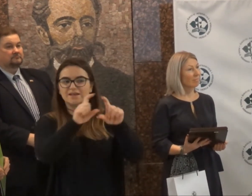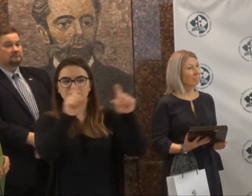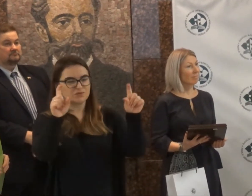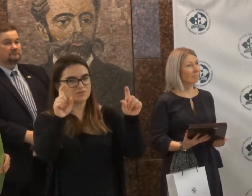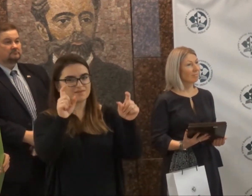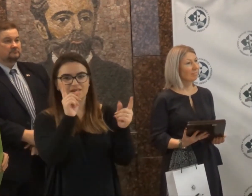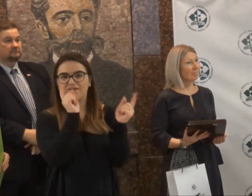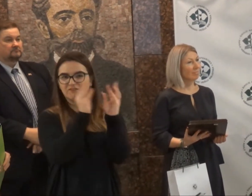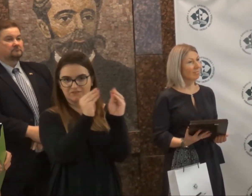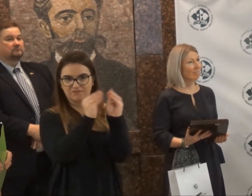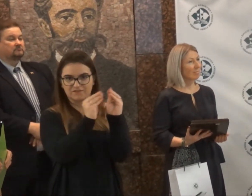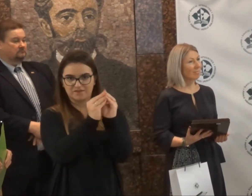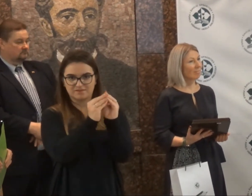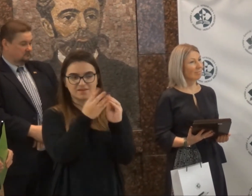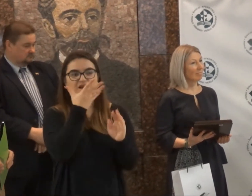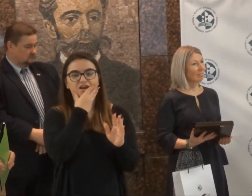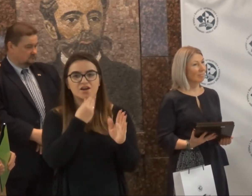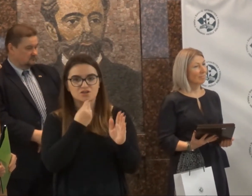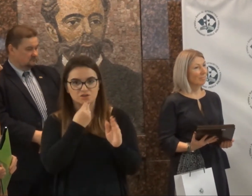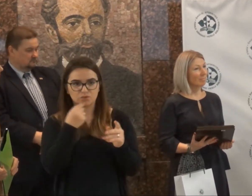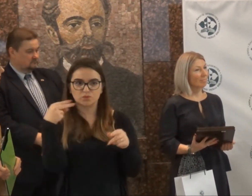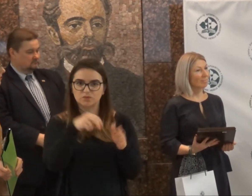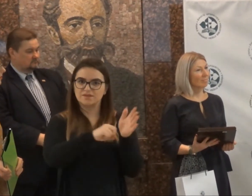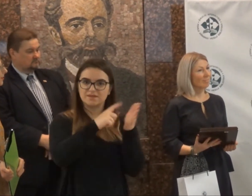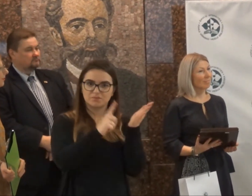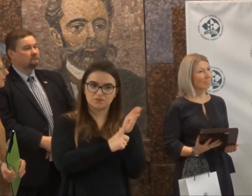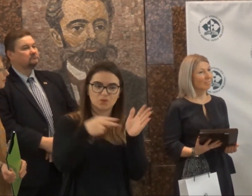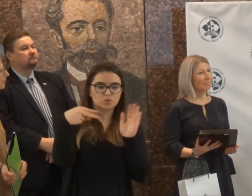institucija. Gražiausios